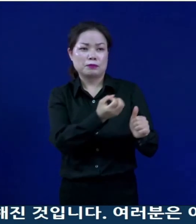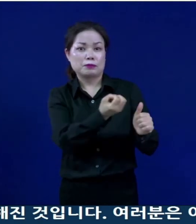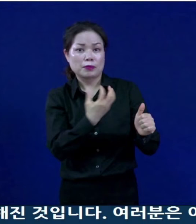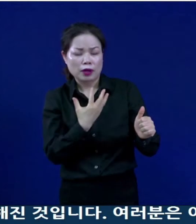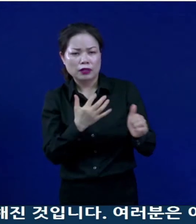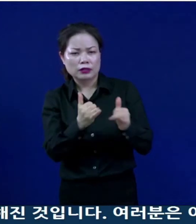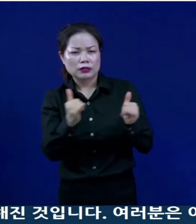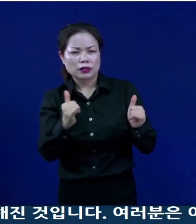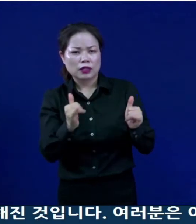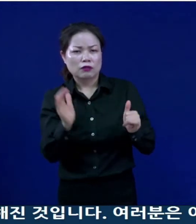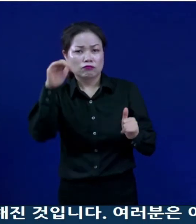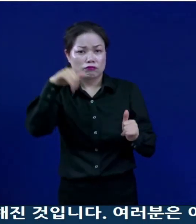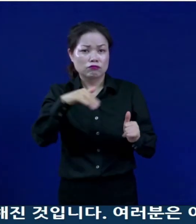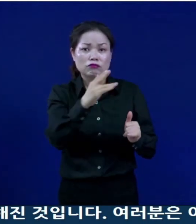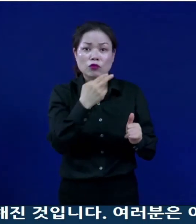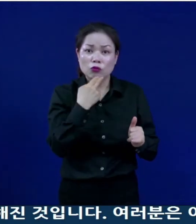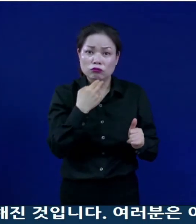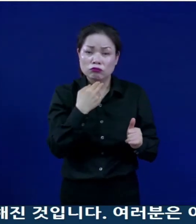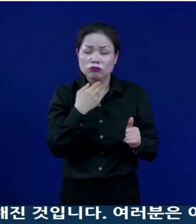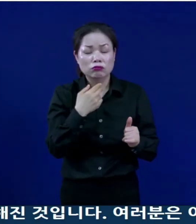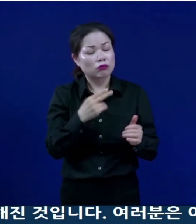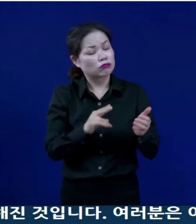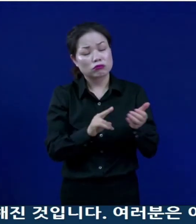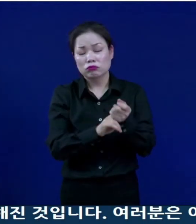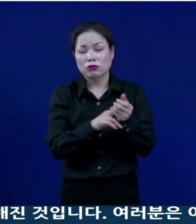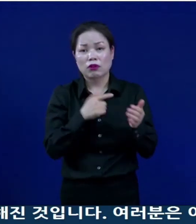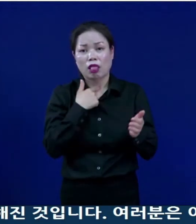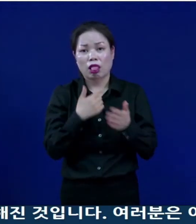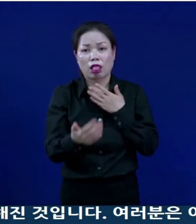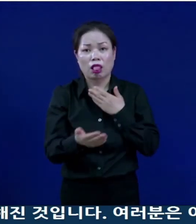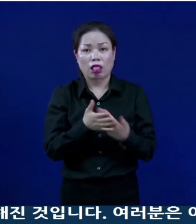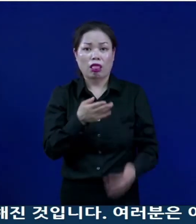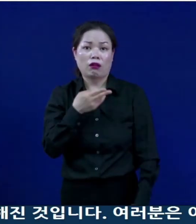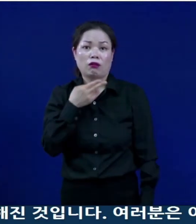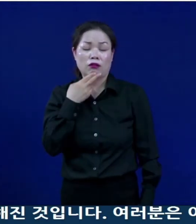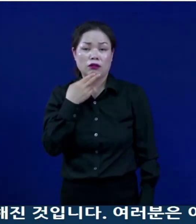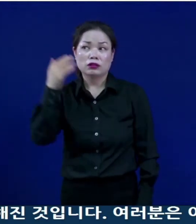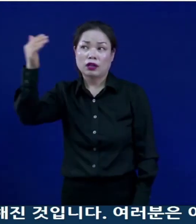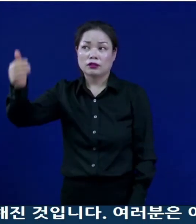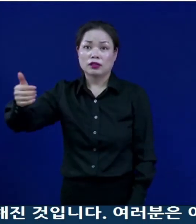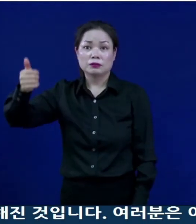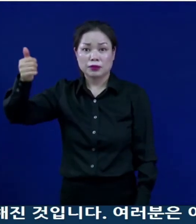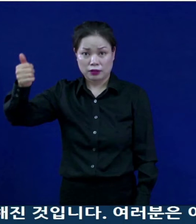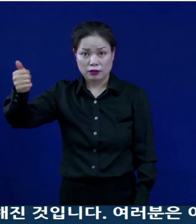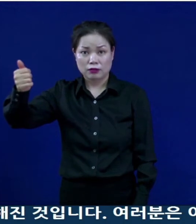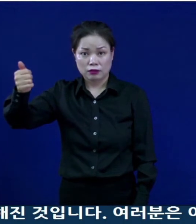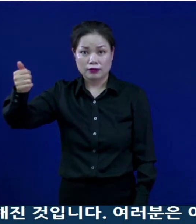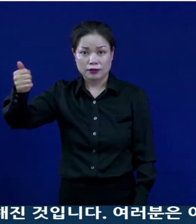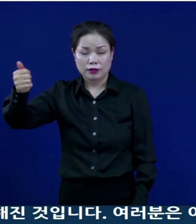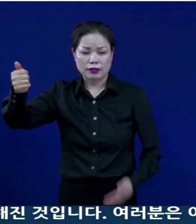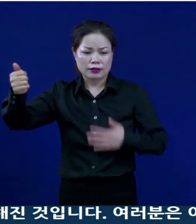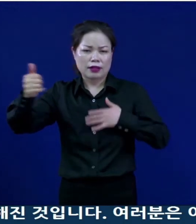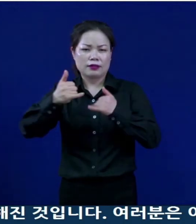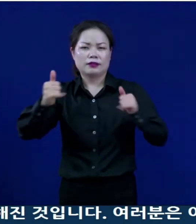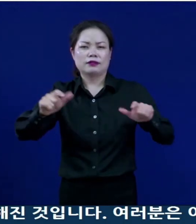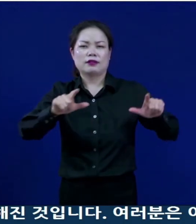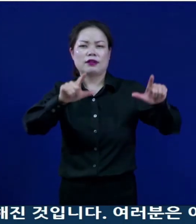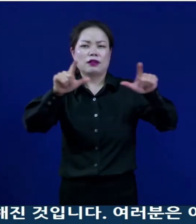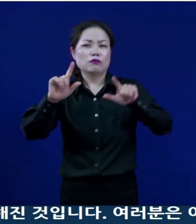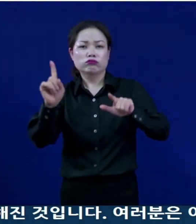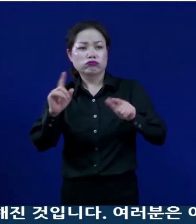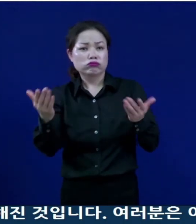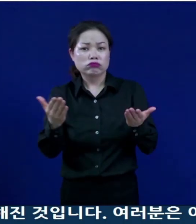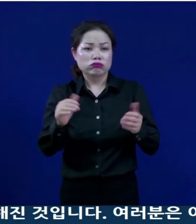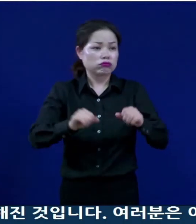있어요. 인생에 굴곡이 없고 저는 아무런 기적도 경험한 적이 없습니다. 그래서 하나님께서 내 인생에 무슨